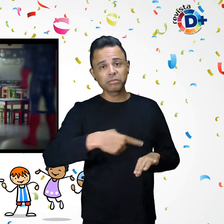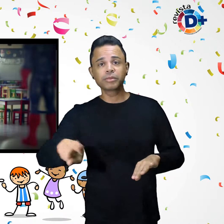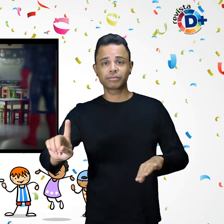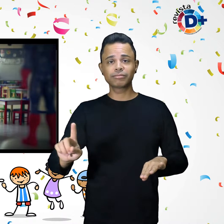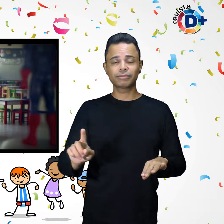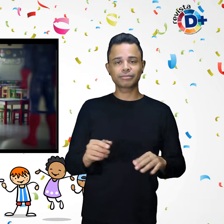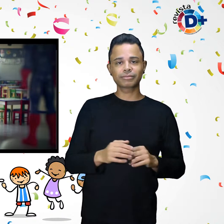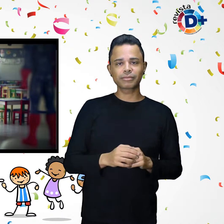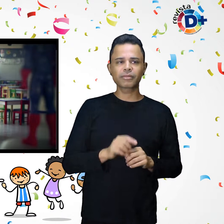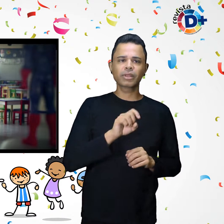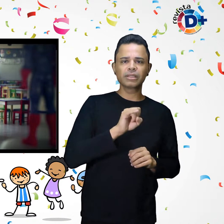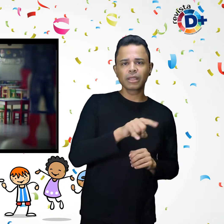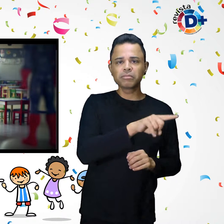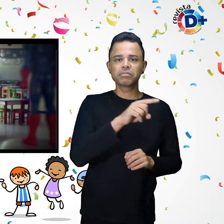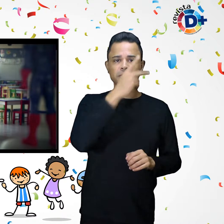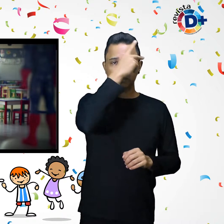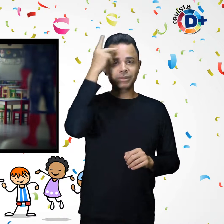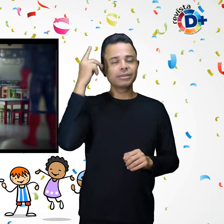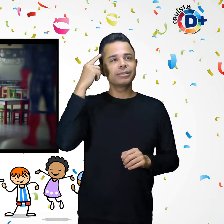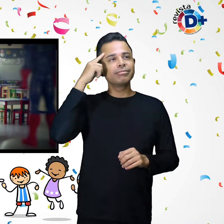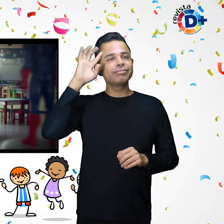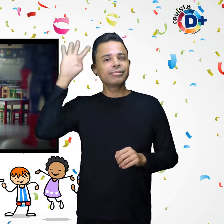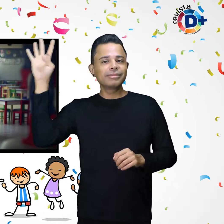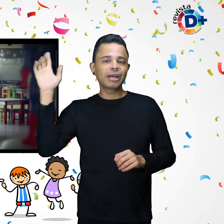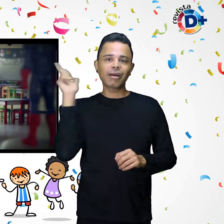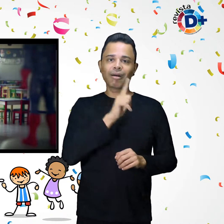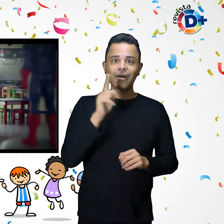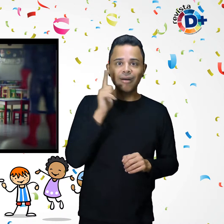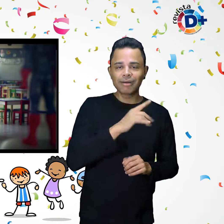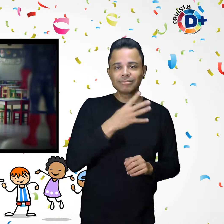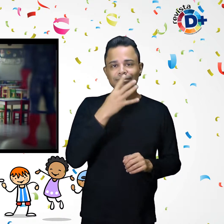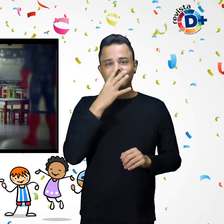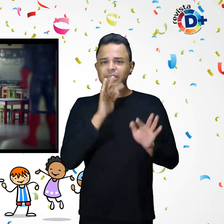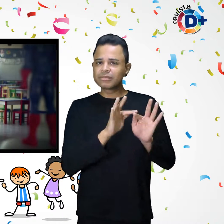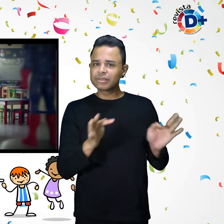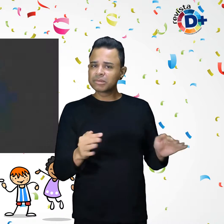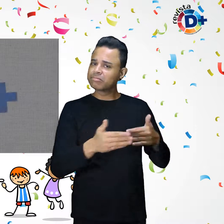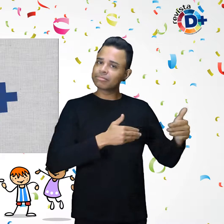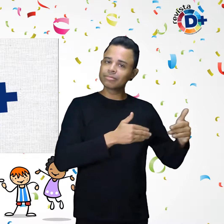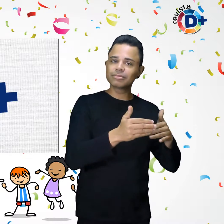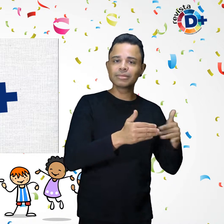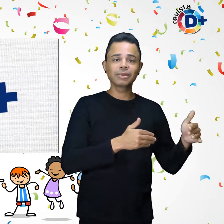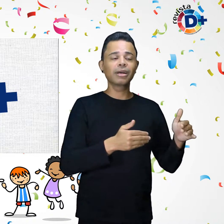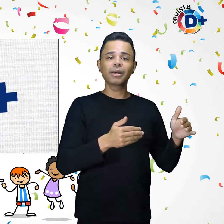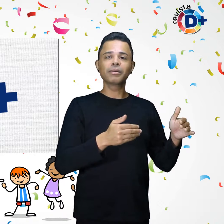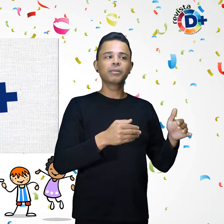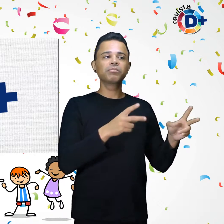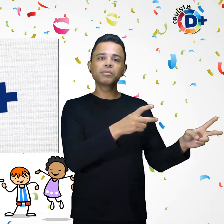Com sonhos simples ou ousados, expõe a independência das pessoas com deficiência no dia a